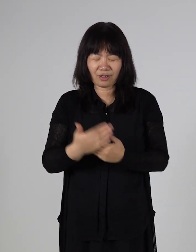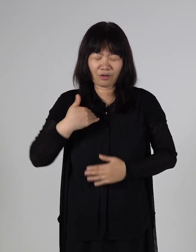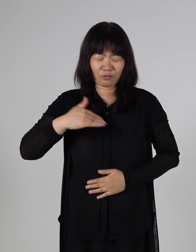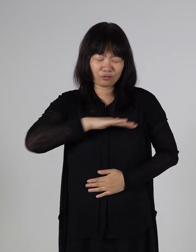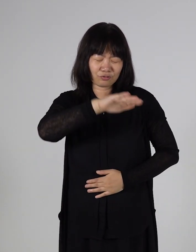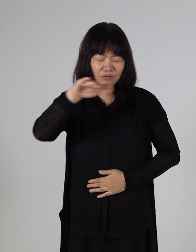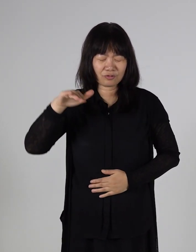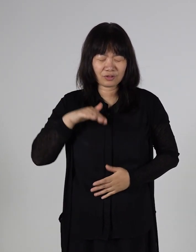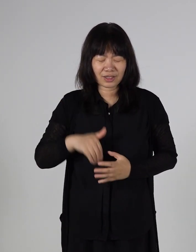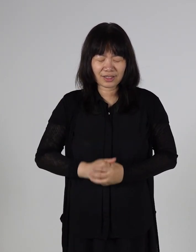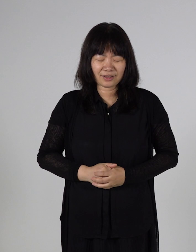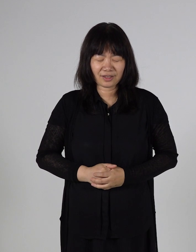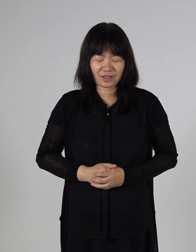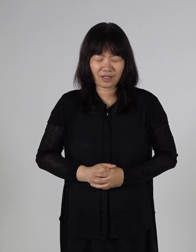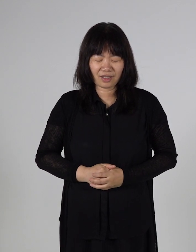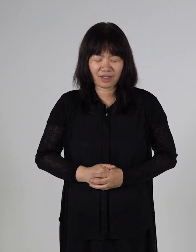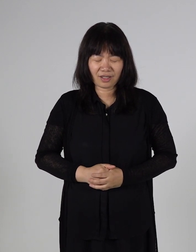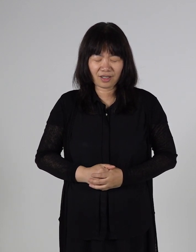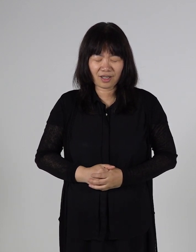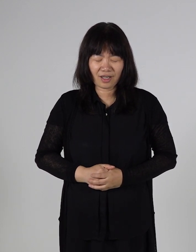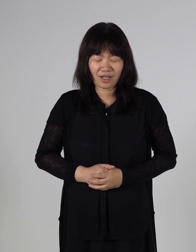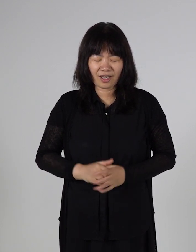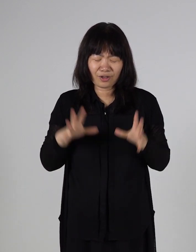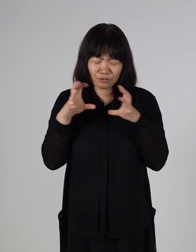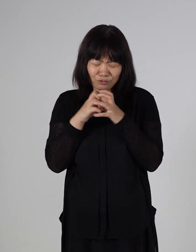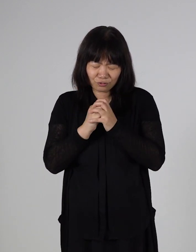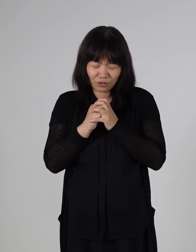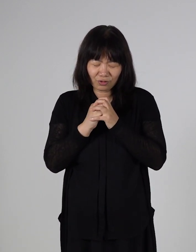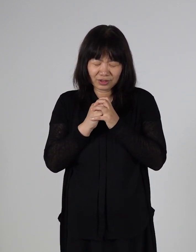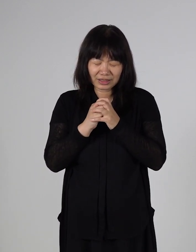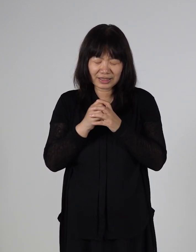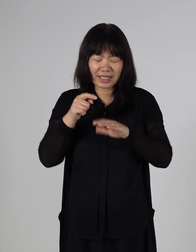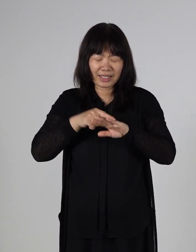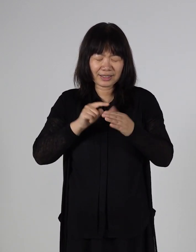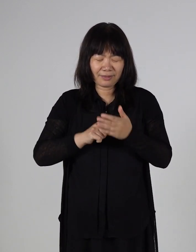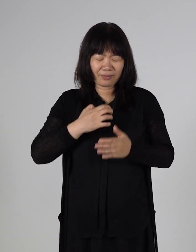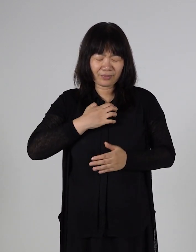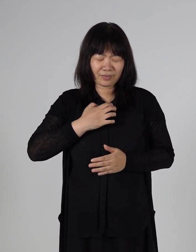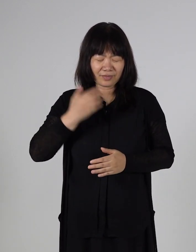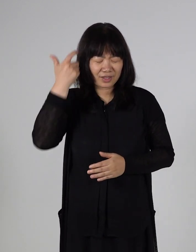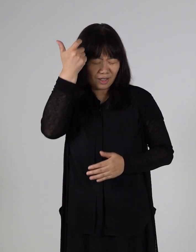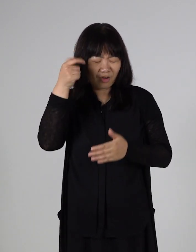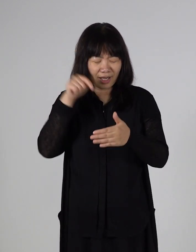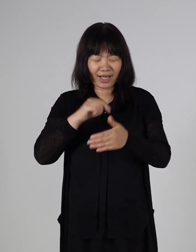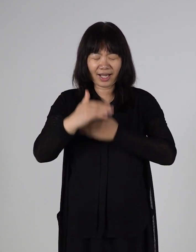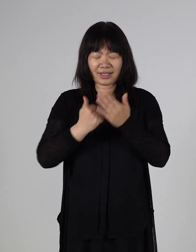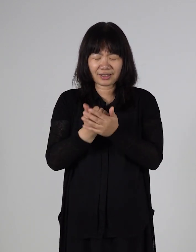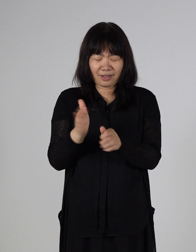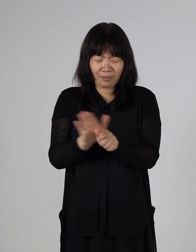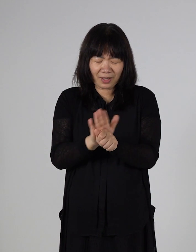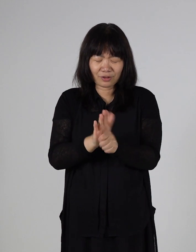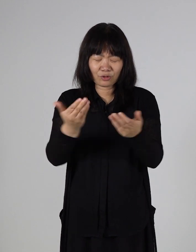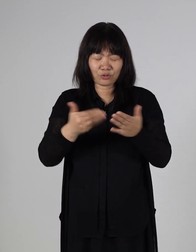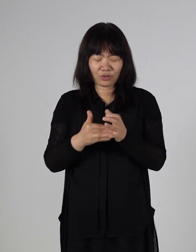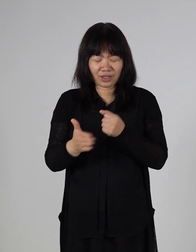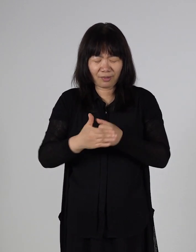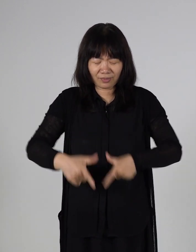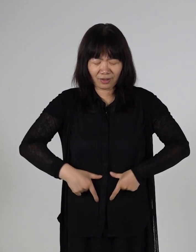우리의 쭈그러든 심령에 하나님의 만지심으로 넉넉한